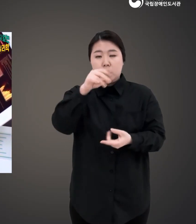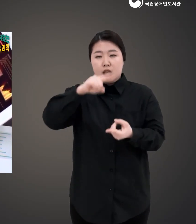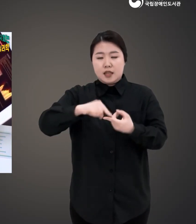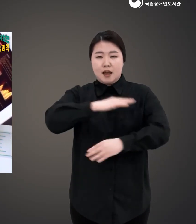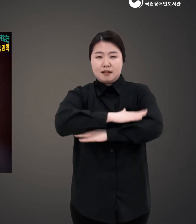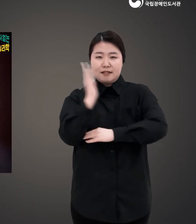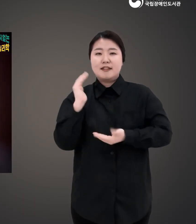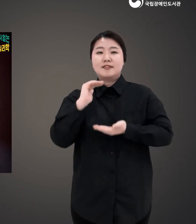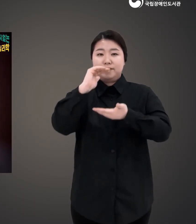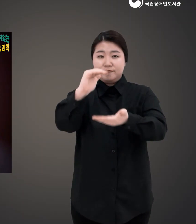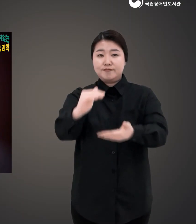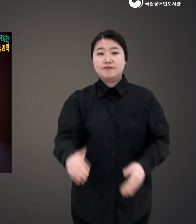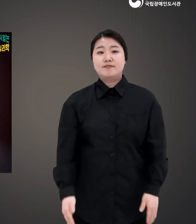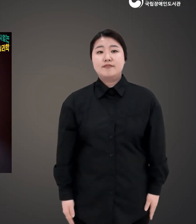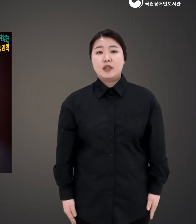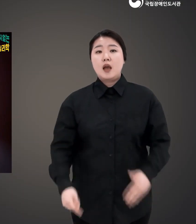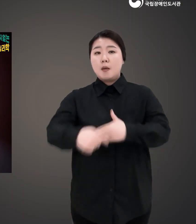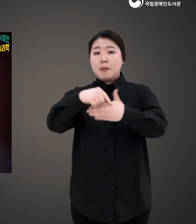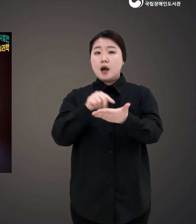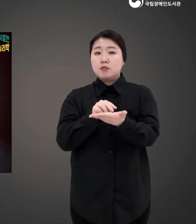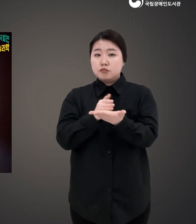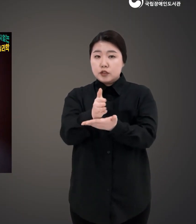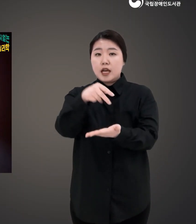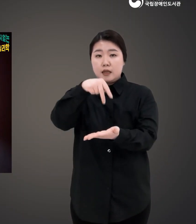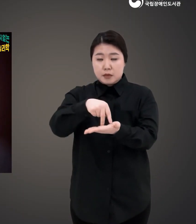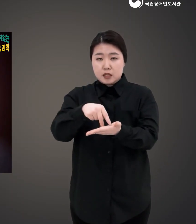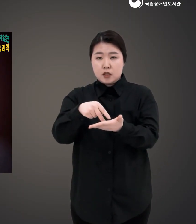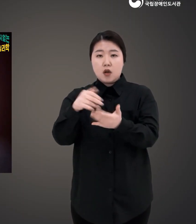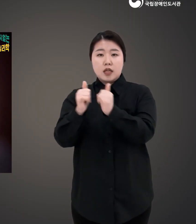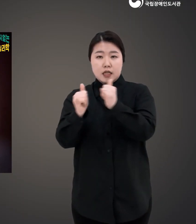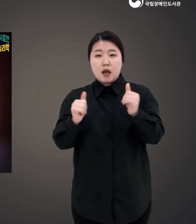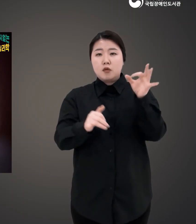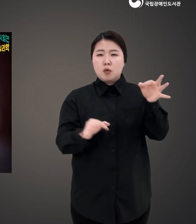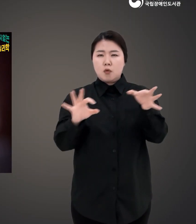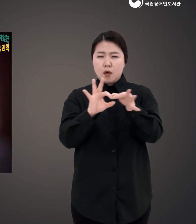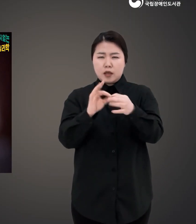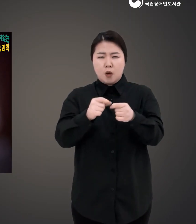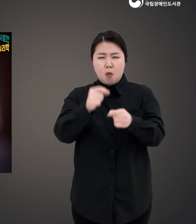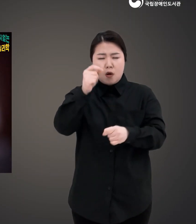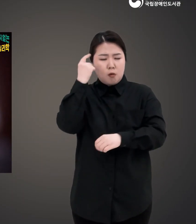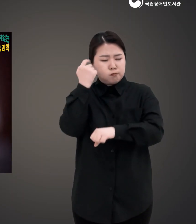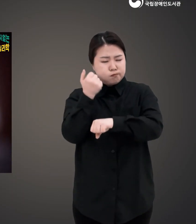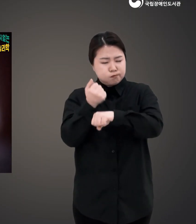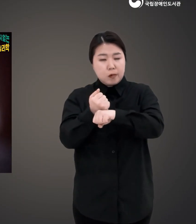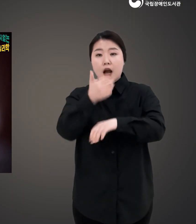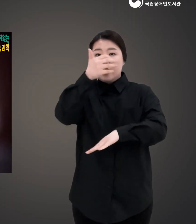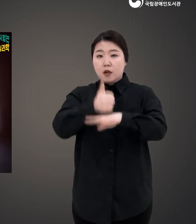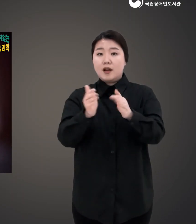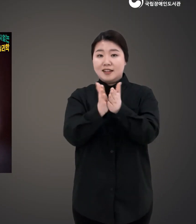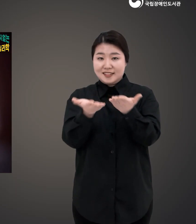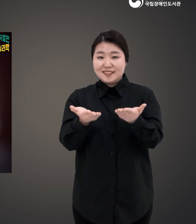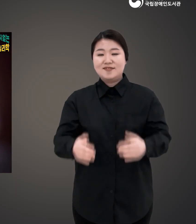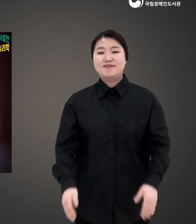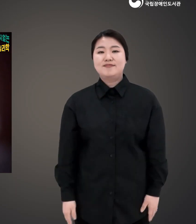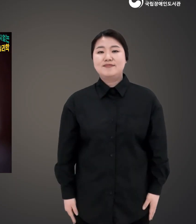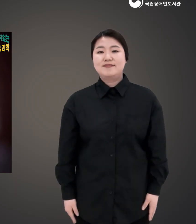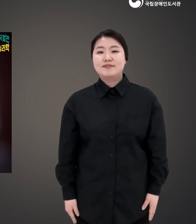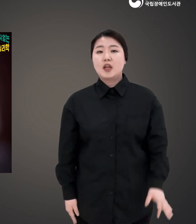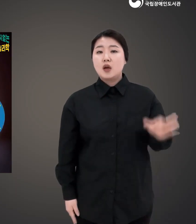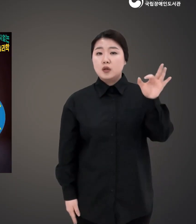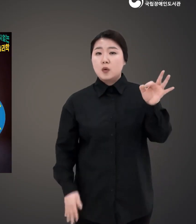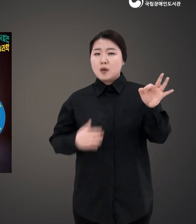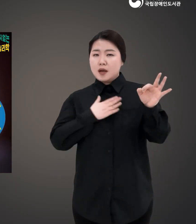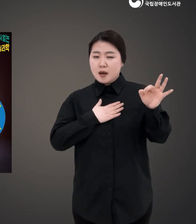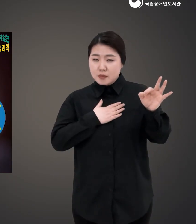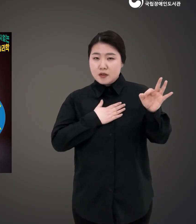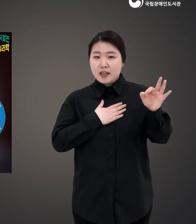이야기. 심리학의 관점에서 오랜 기간 인간과 돈의 관계를 연구한 결과물.